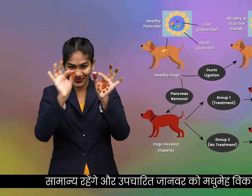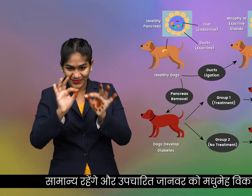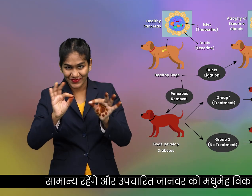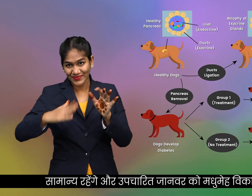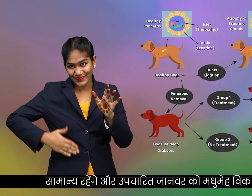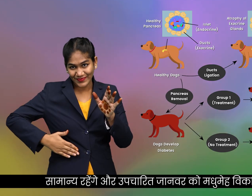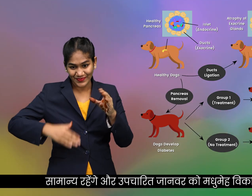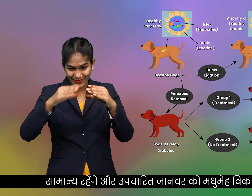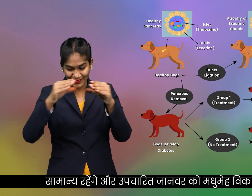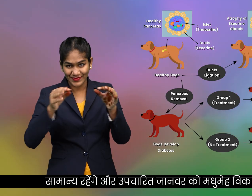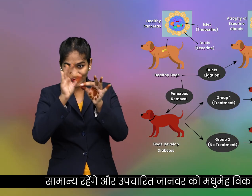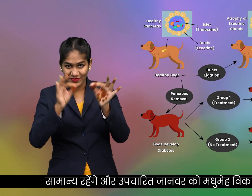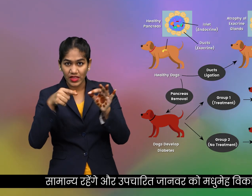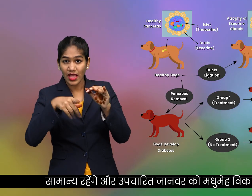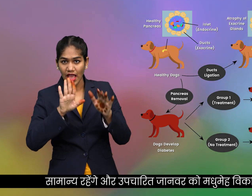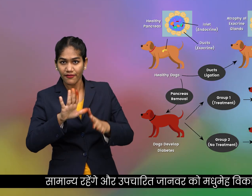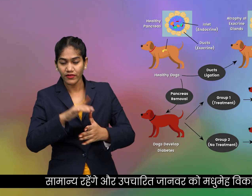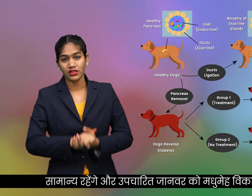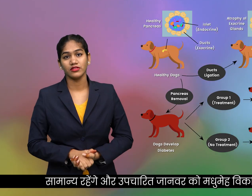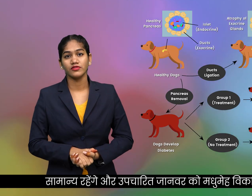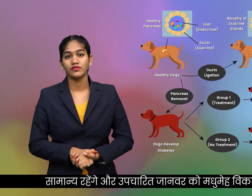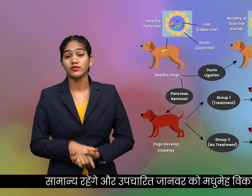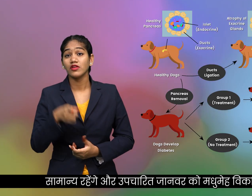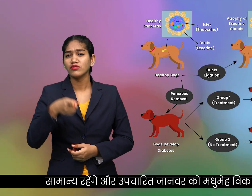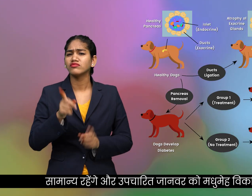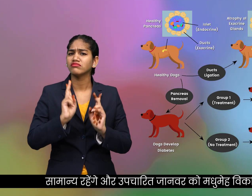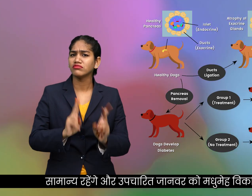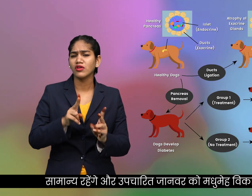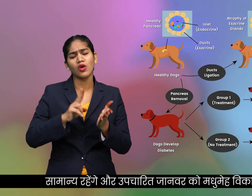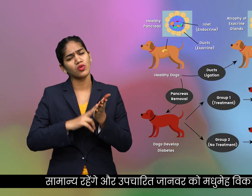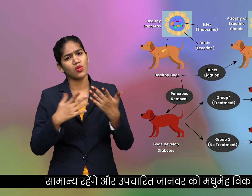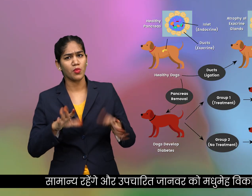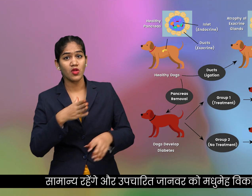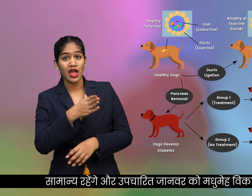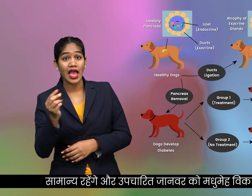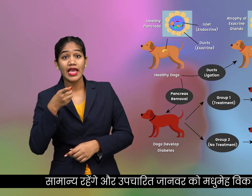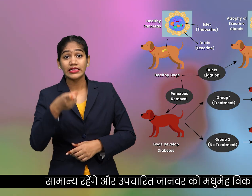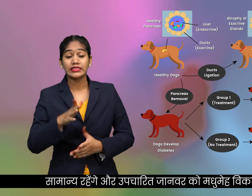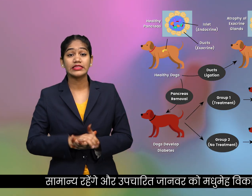अपचरित जानवर को मधुमेह विकसित नहीं होगा।